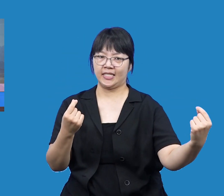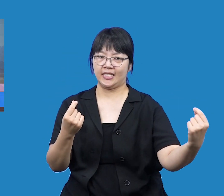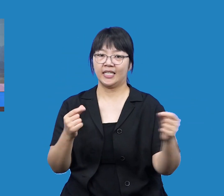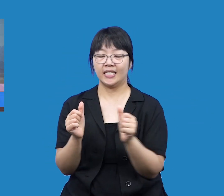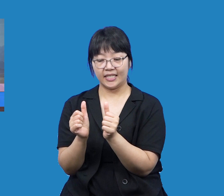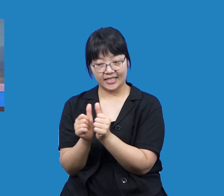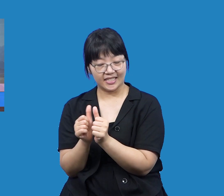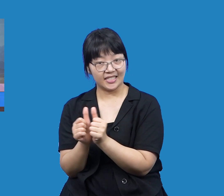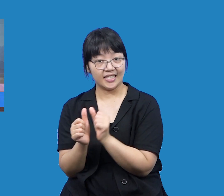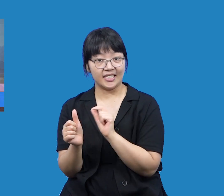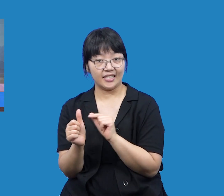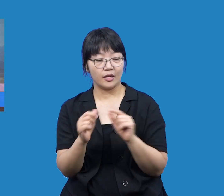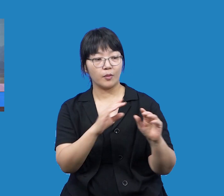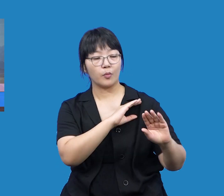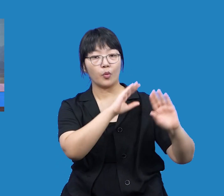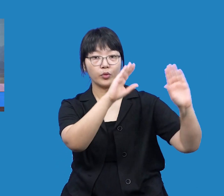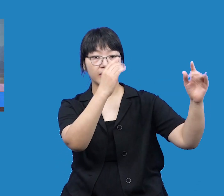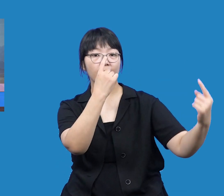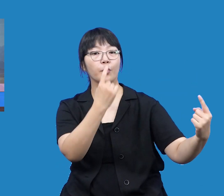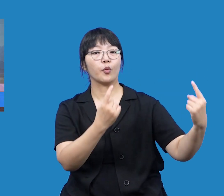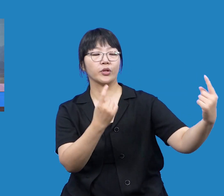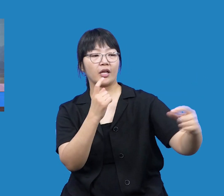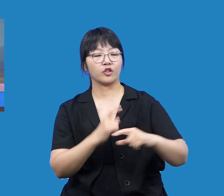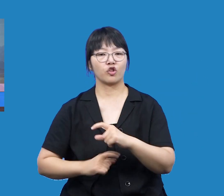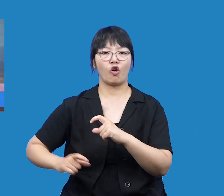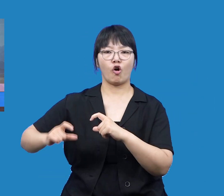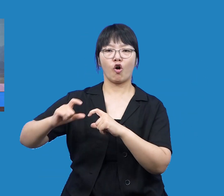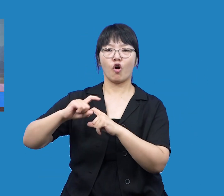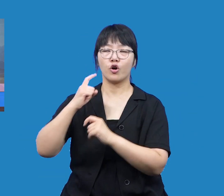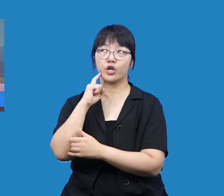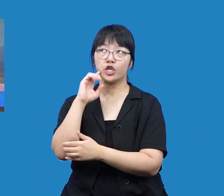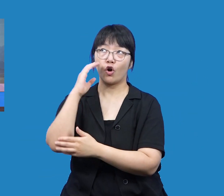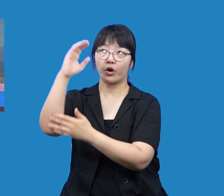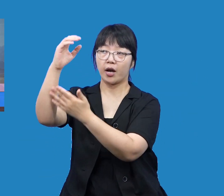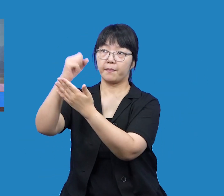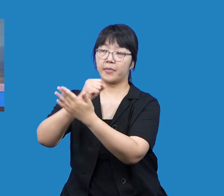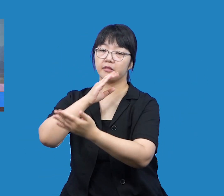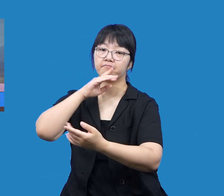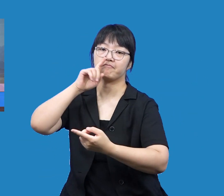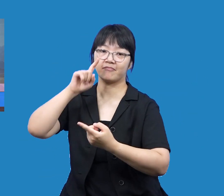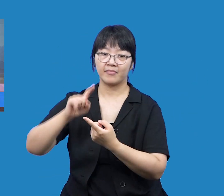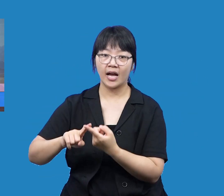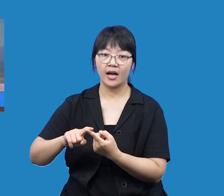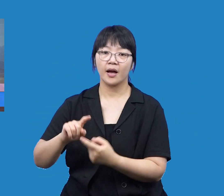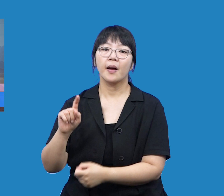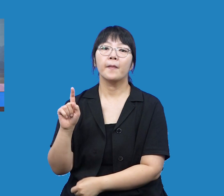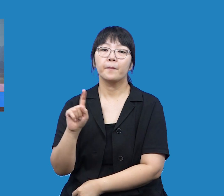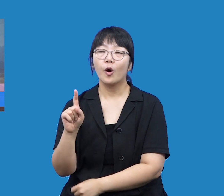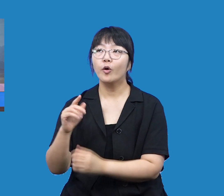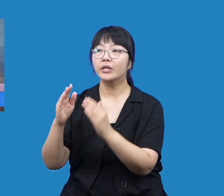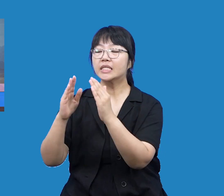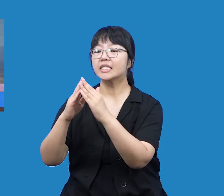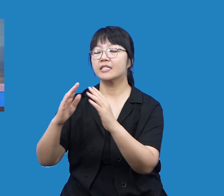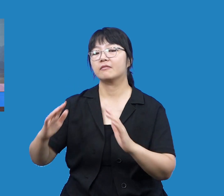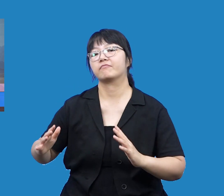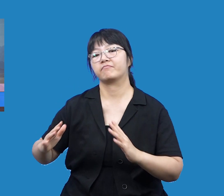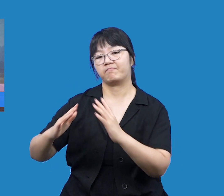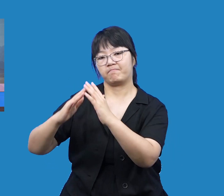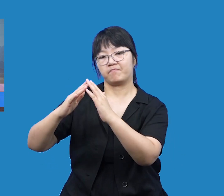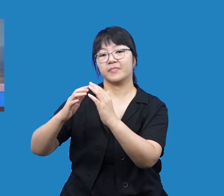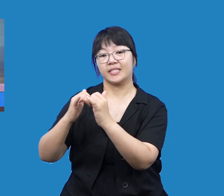그는 모세보다 더욱 영광을 받을 만한 것이 마치 집 지은 자가